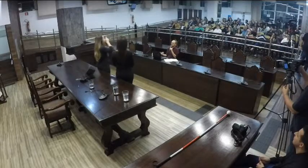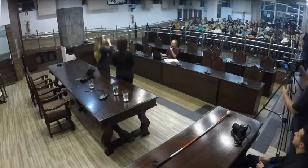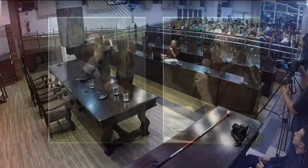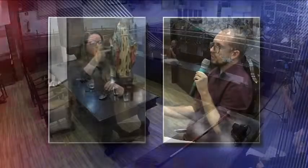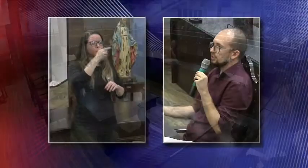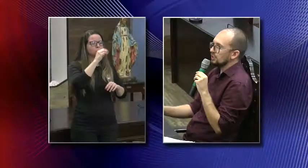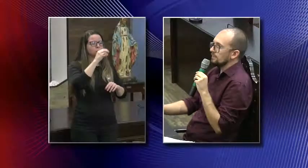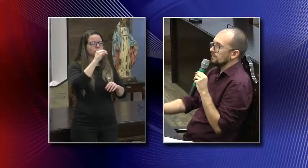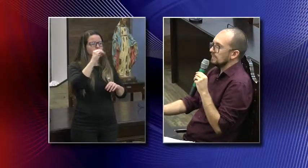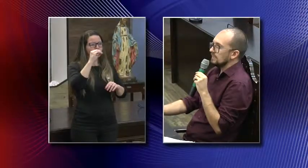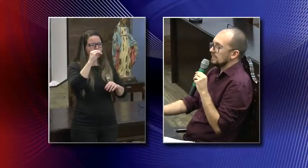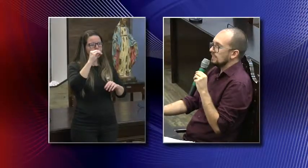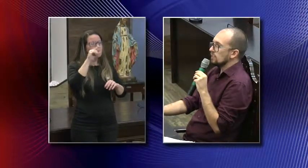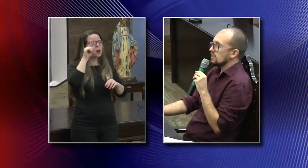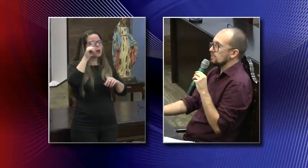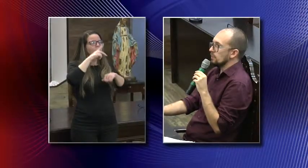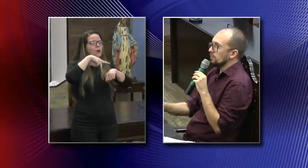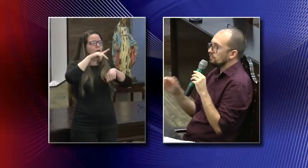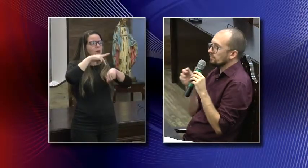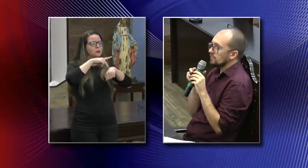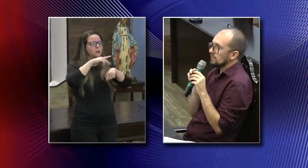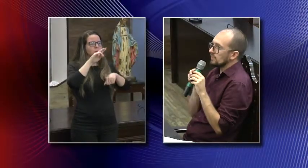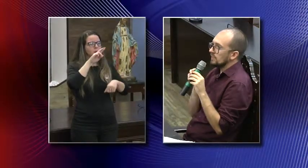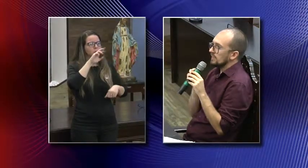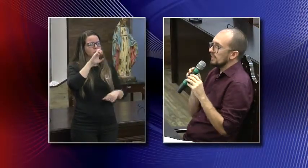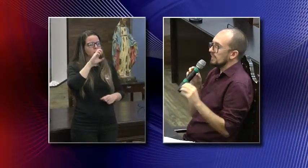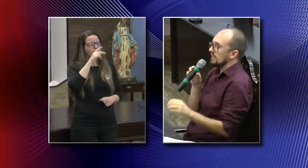linguagem da cor surge em 2000,